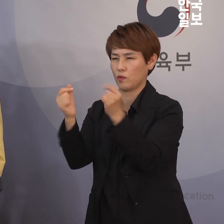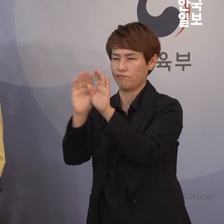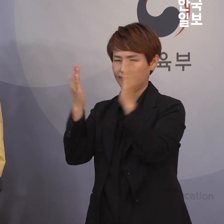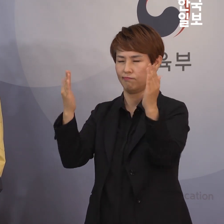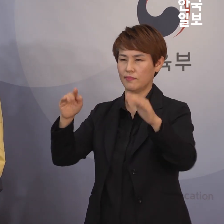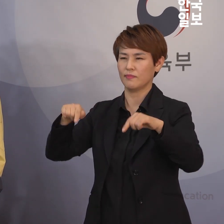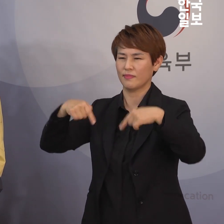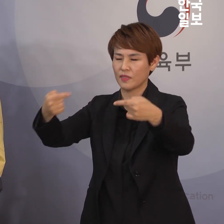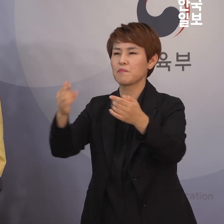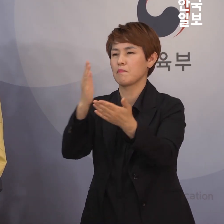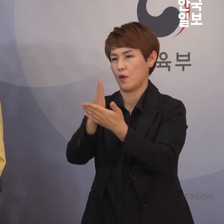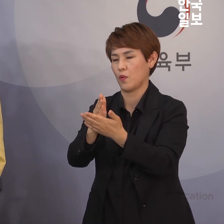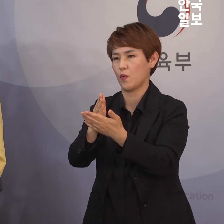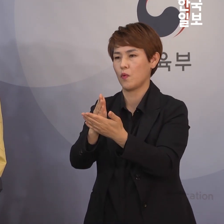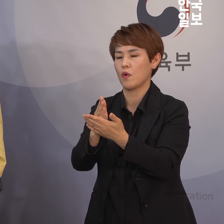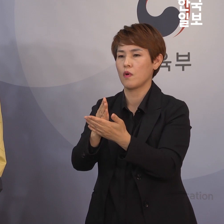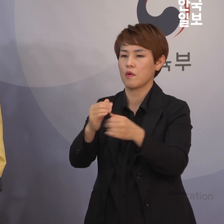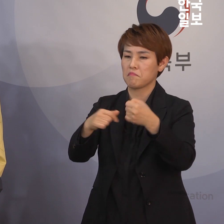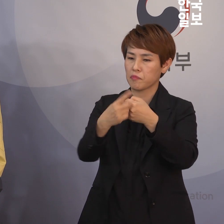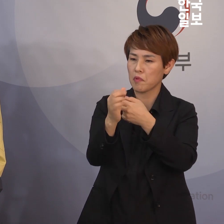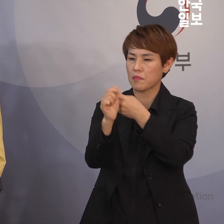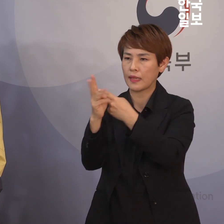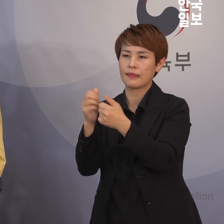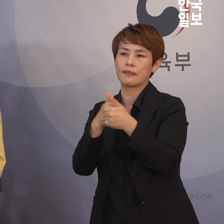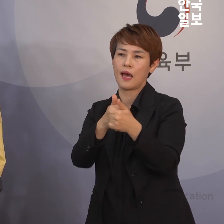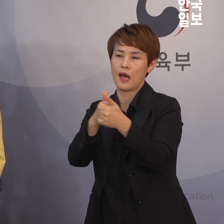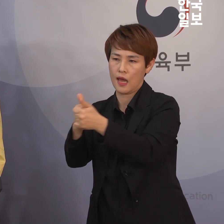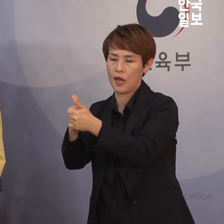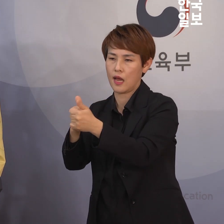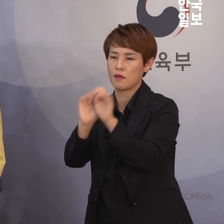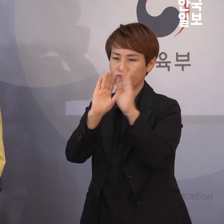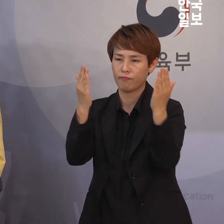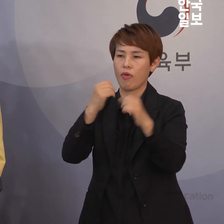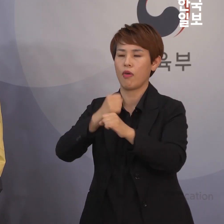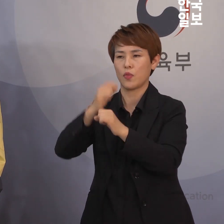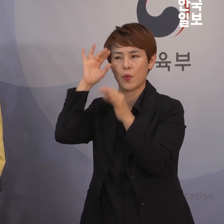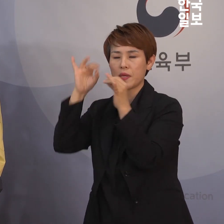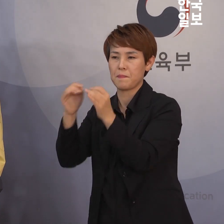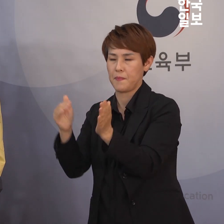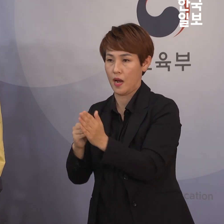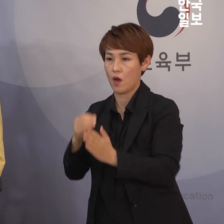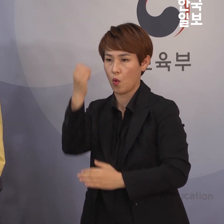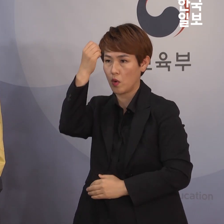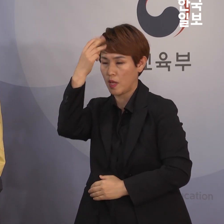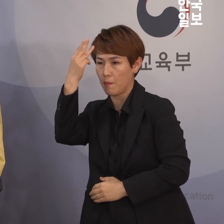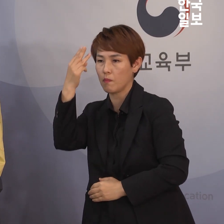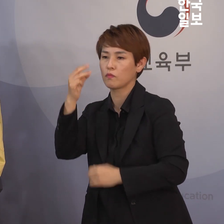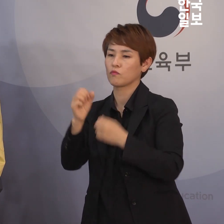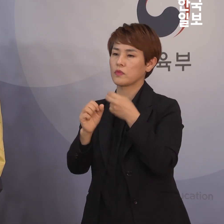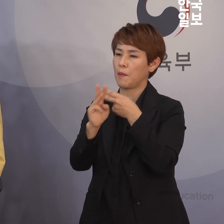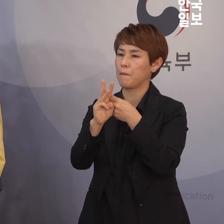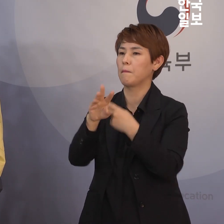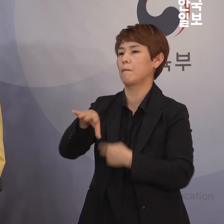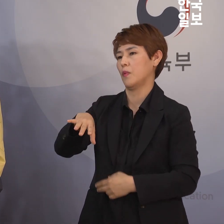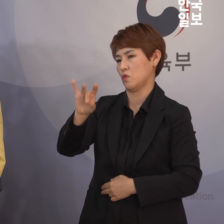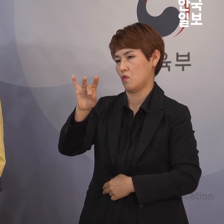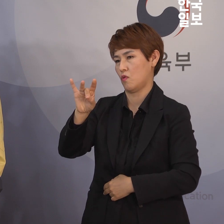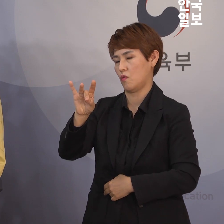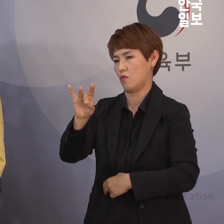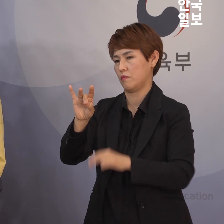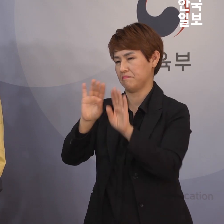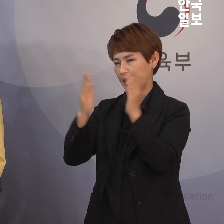학교 학년별 단계적 등교에 동의했으며 고3과 중3 우선 등교에 대해서